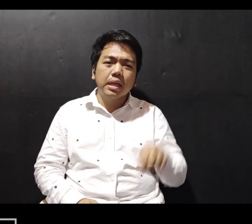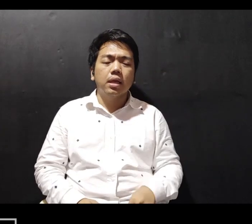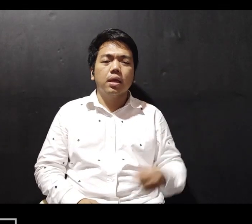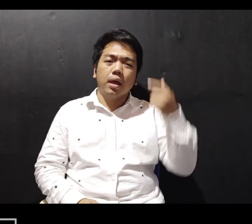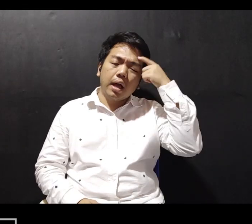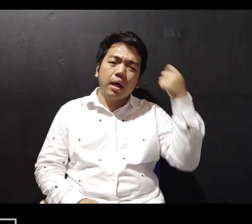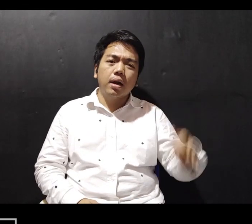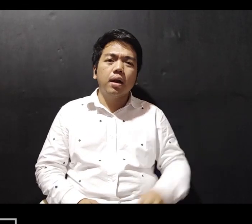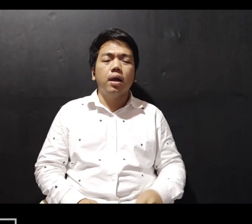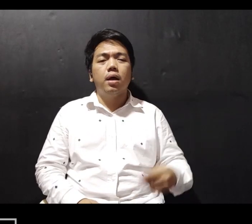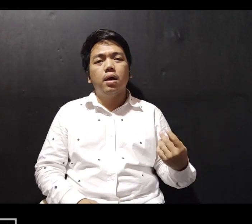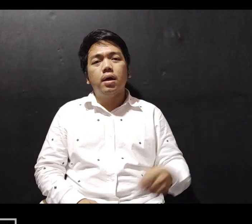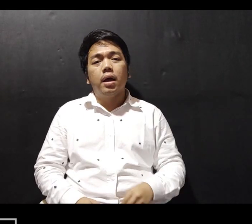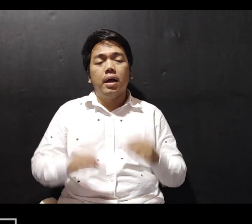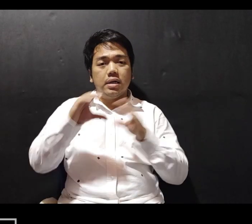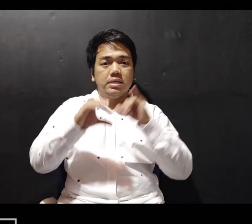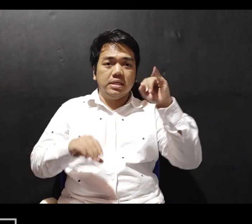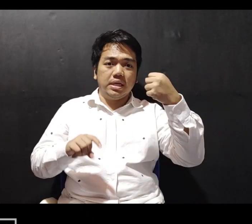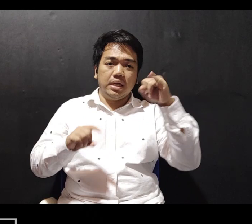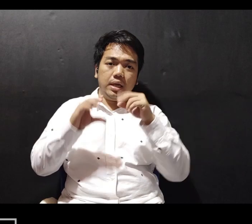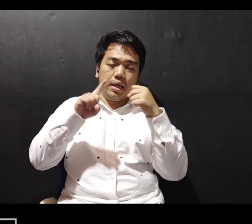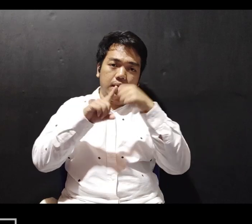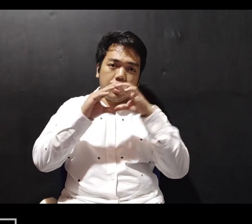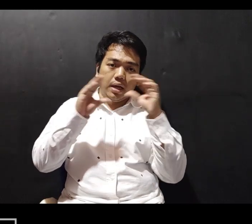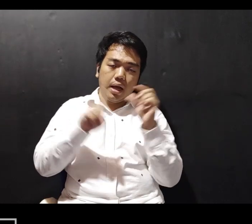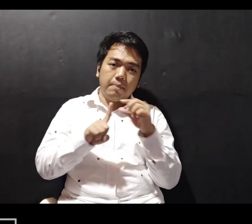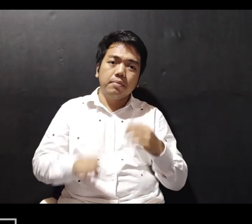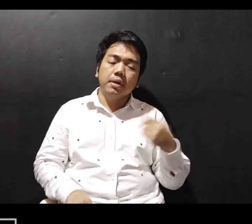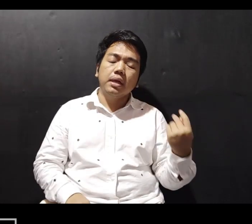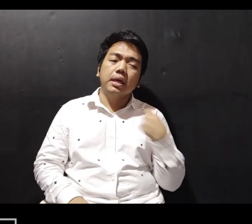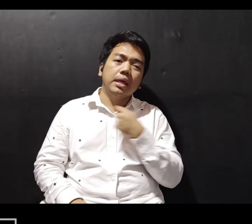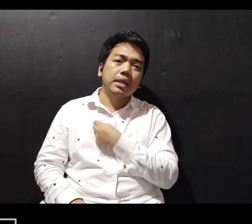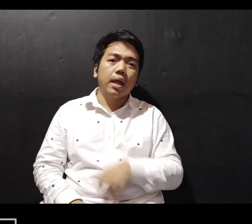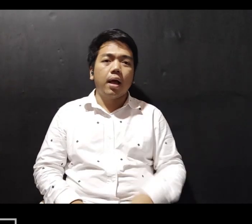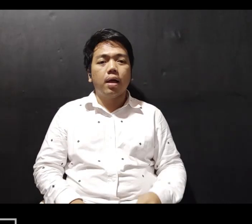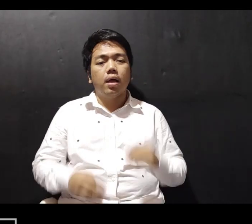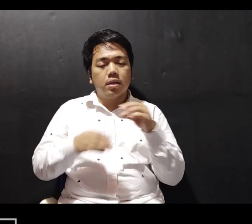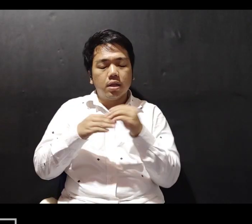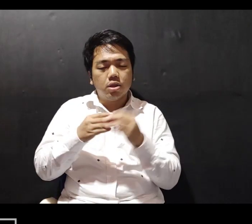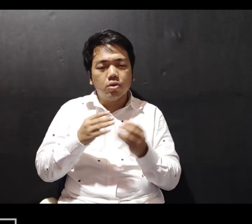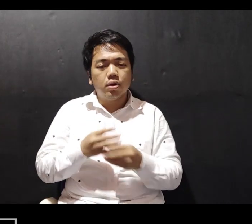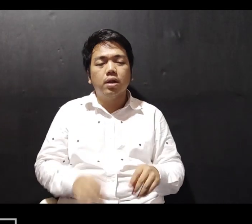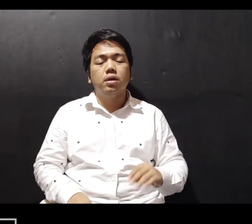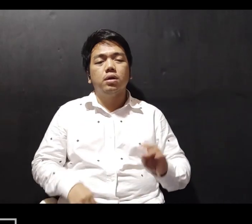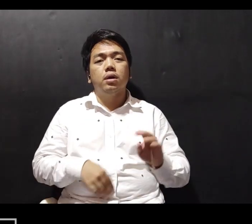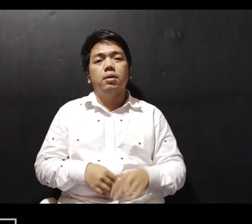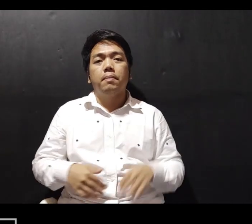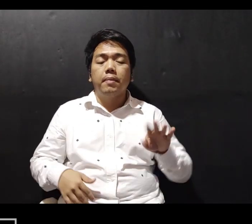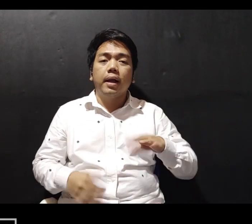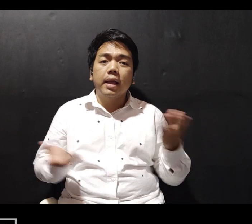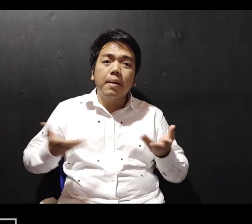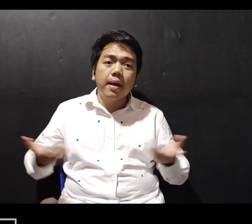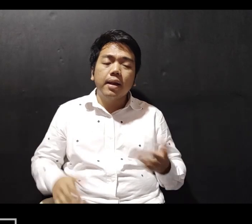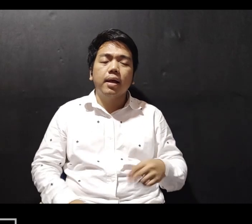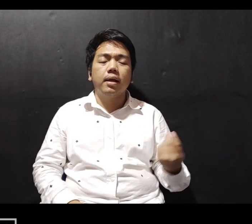Karena hal-hal itu, sikap kita akan menentukan bagaimana kita akan mengalami segala hal yang Tuhan rencanakan bagi hidup